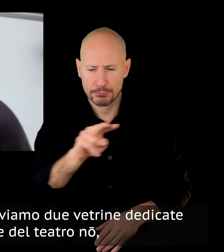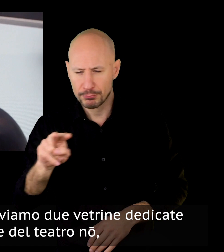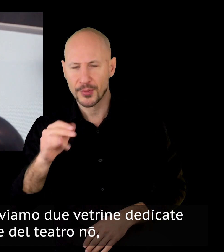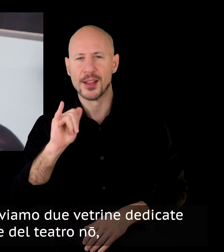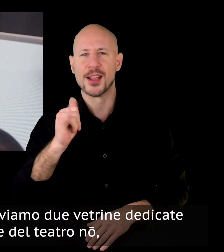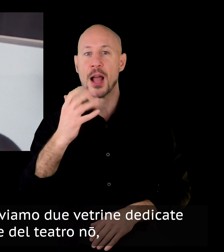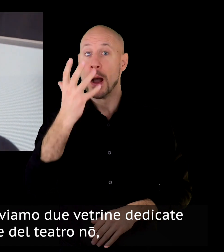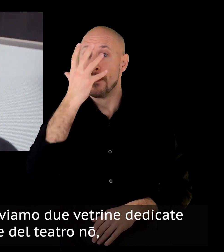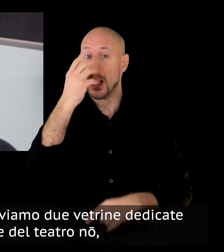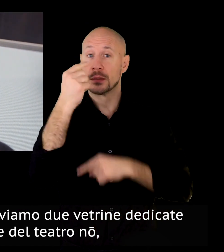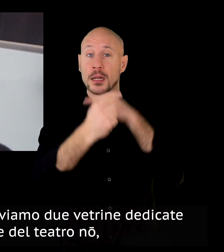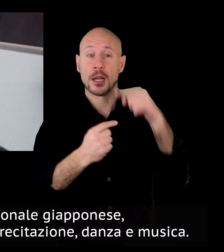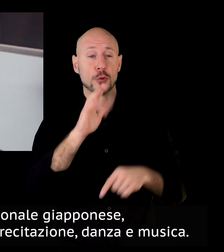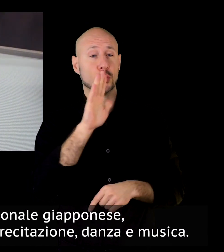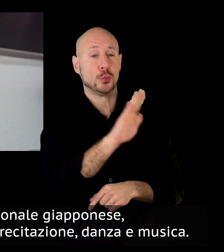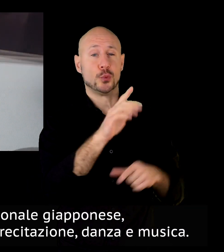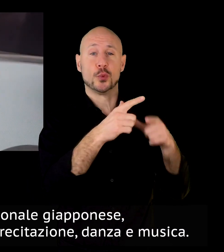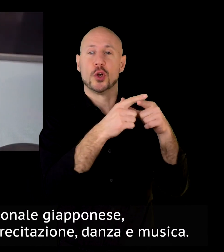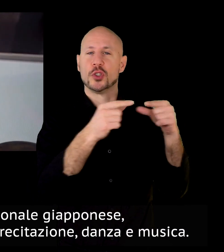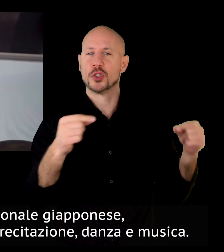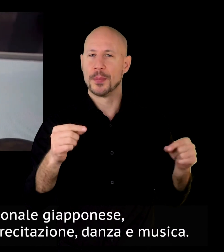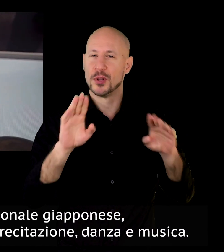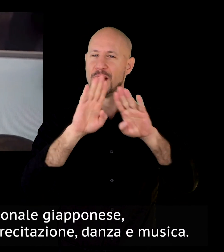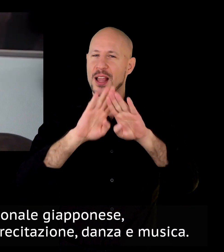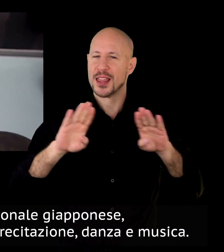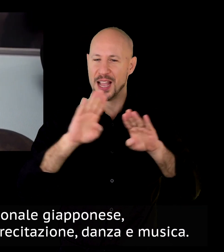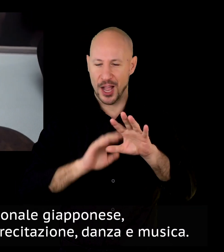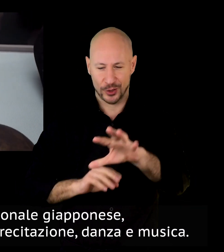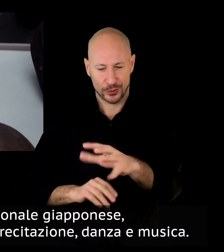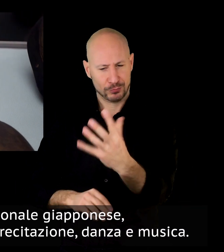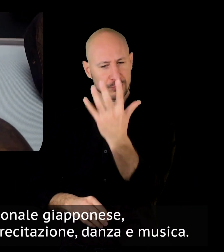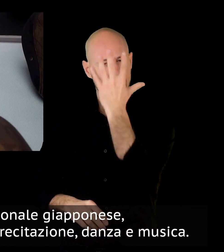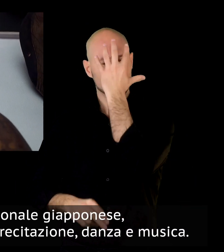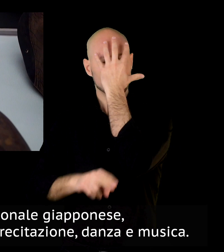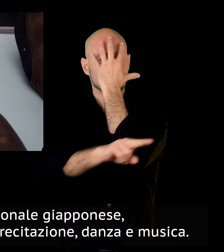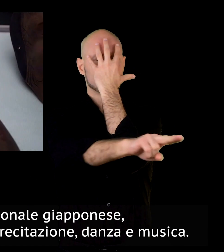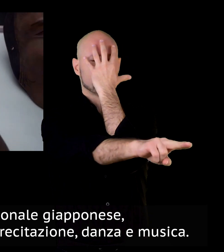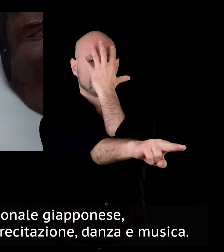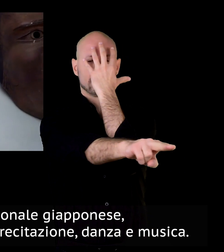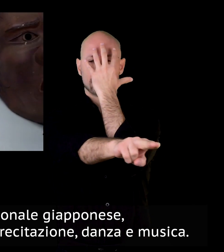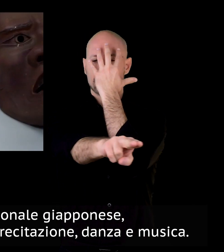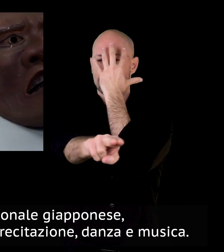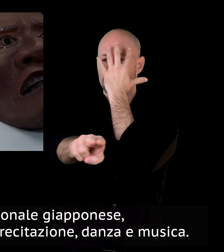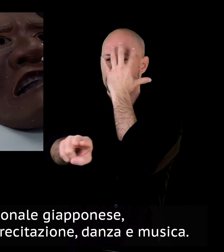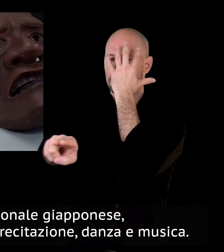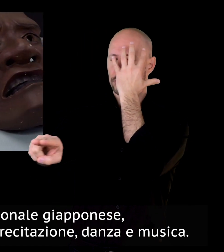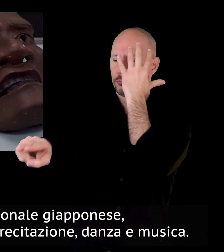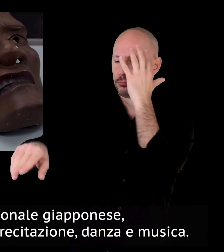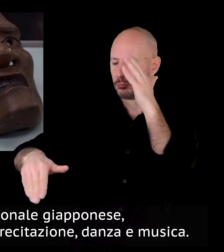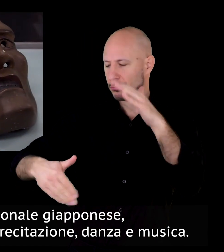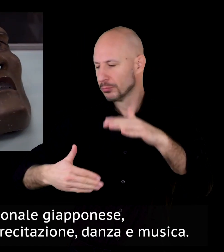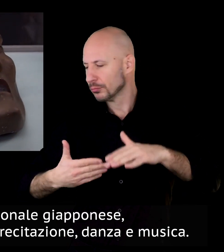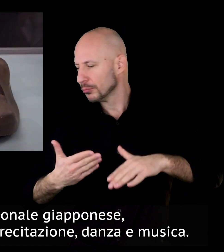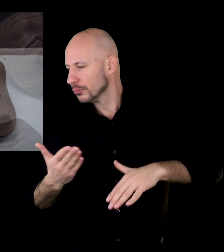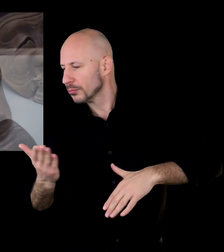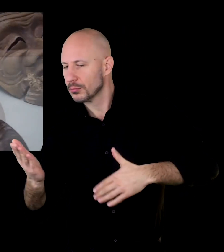alle maschere del teatro no il dramma tradizionale giapponese messe in scena attraverso la recitazione danza e